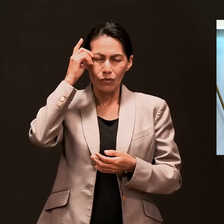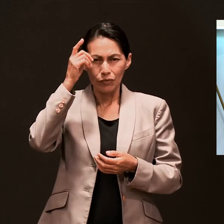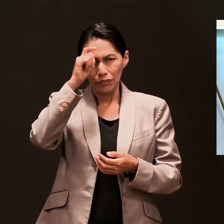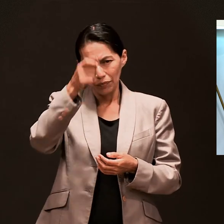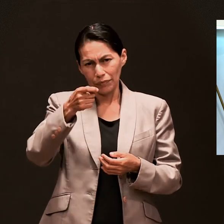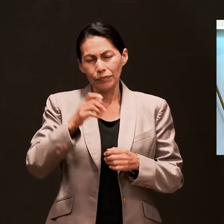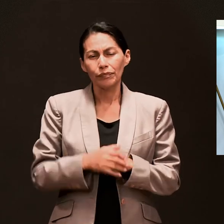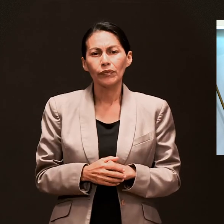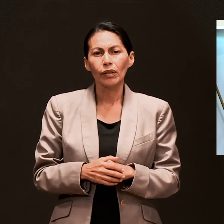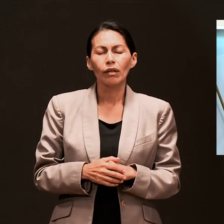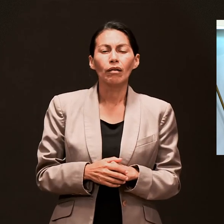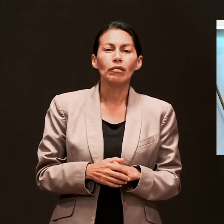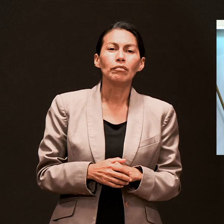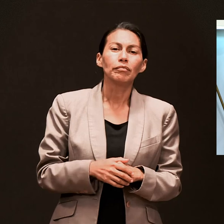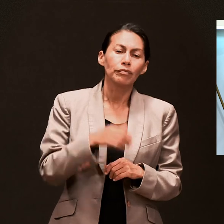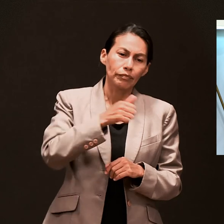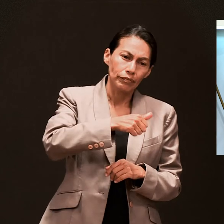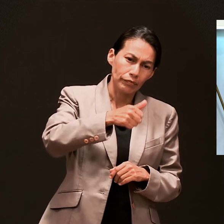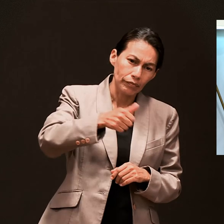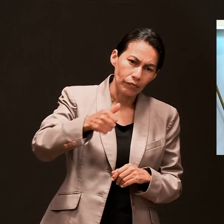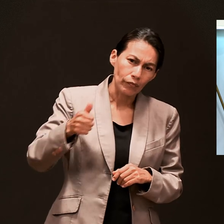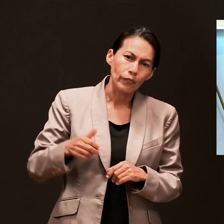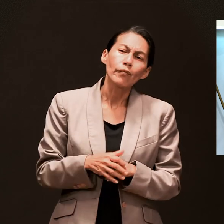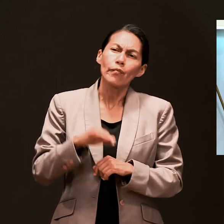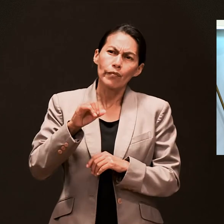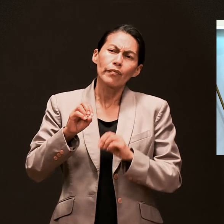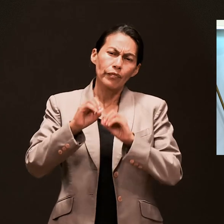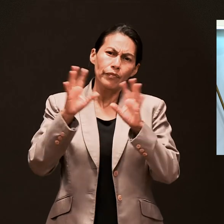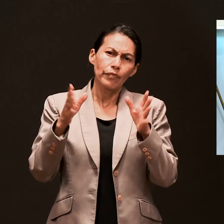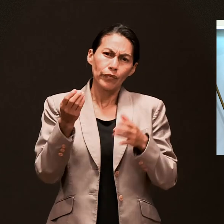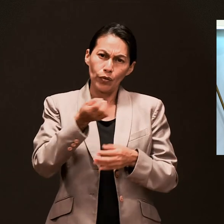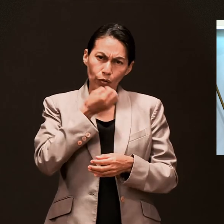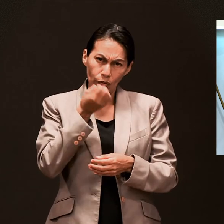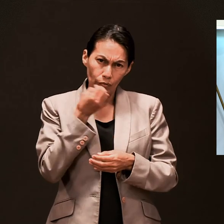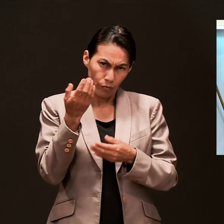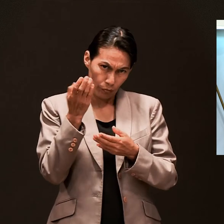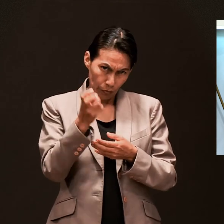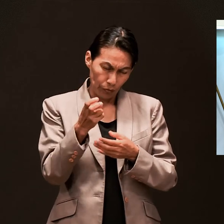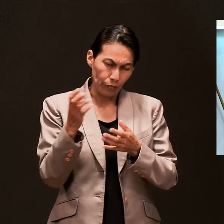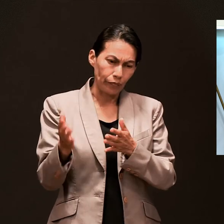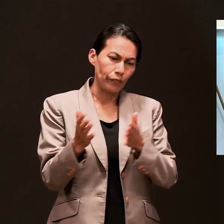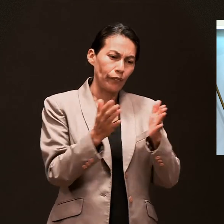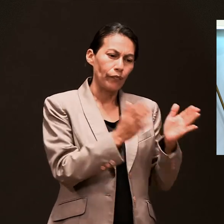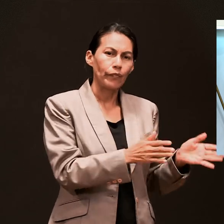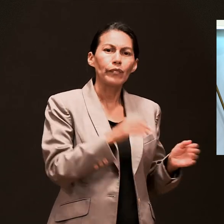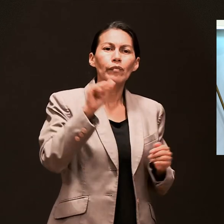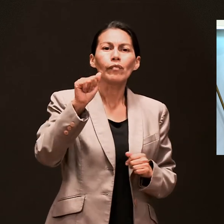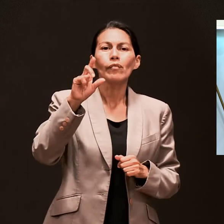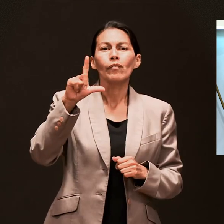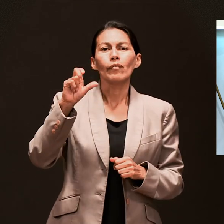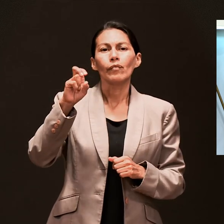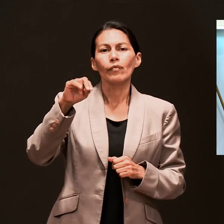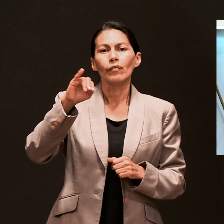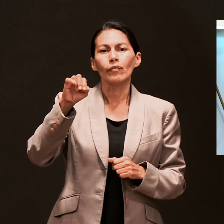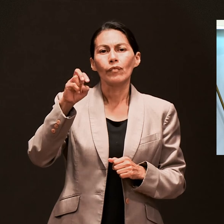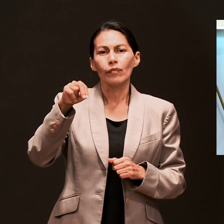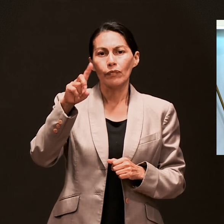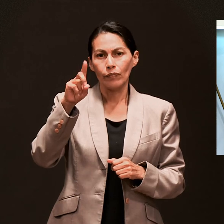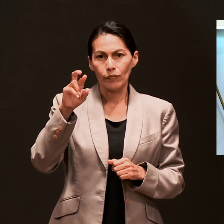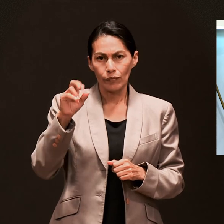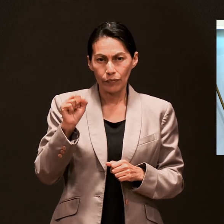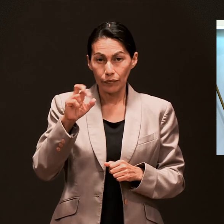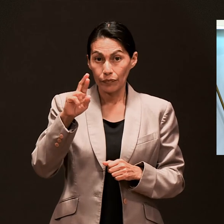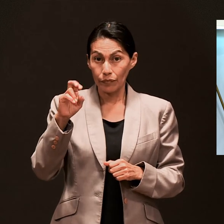Dios los bendiga a cada uno Santiago estaremos orando también por estas peticiones Alejandra